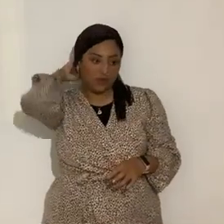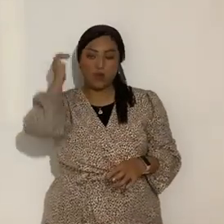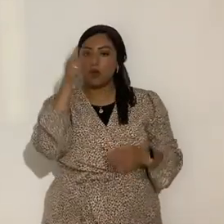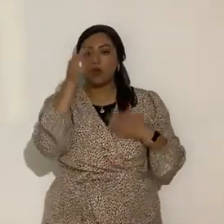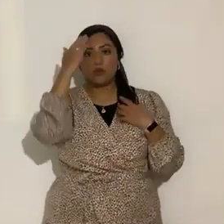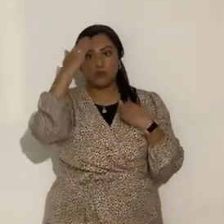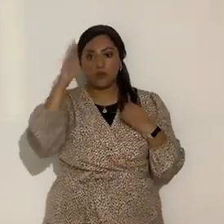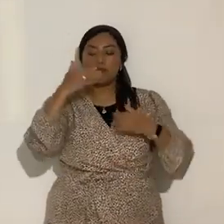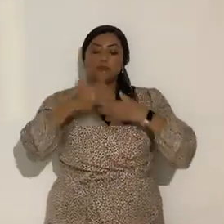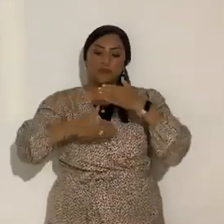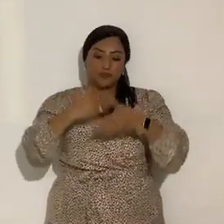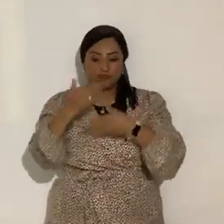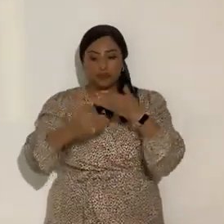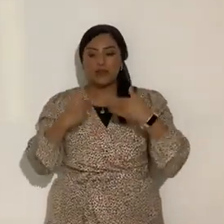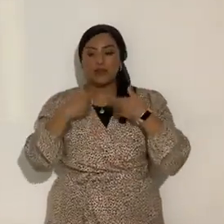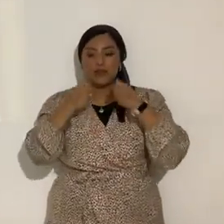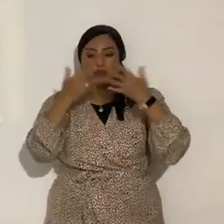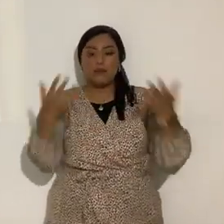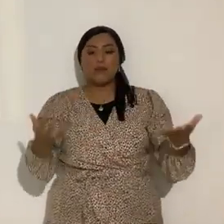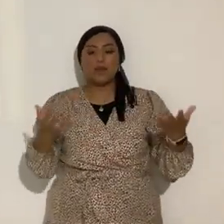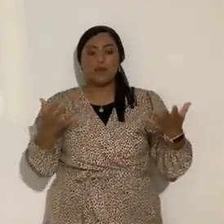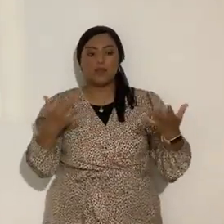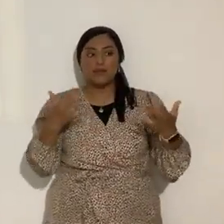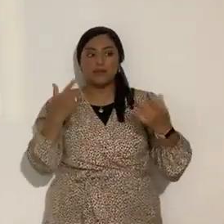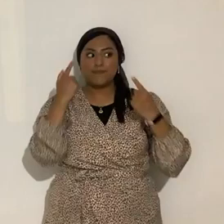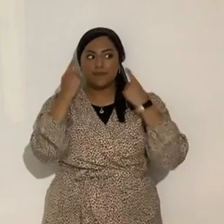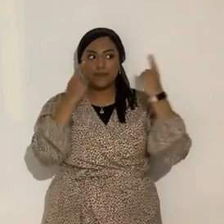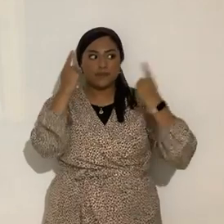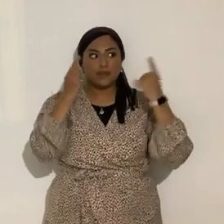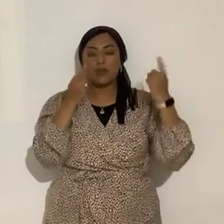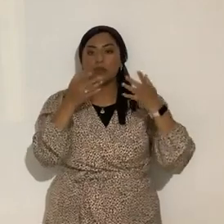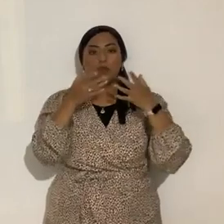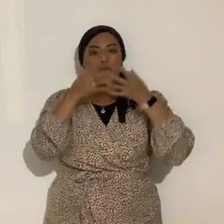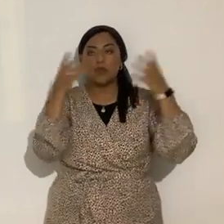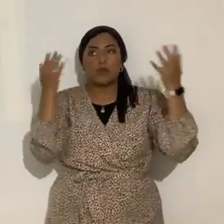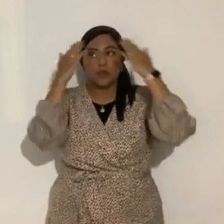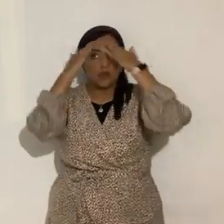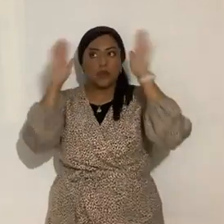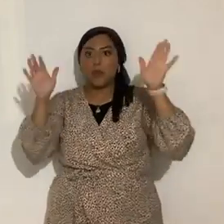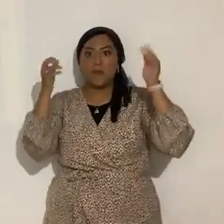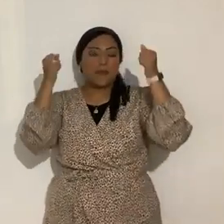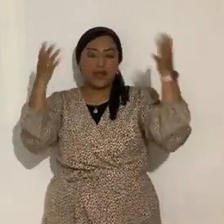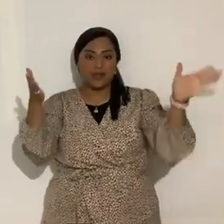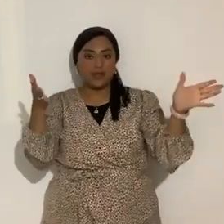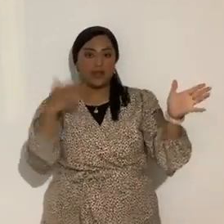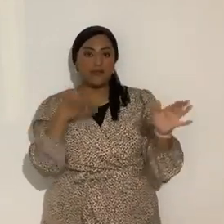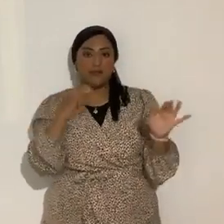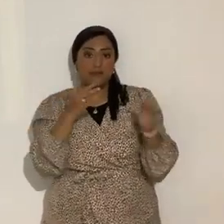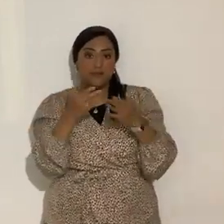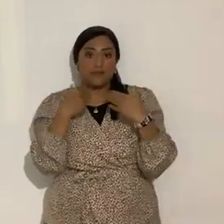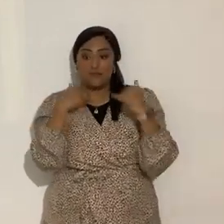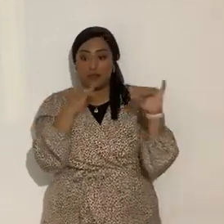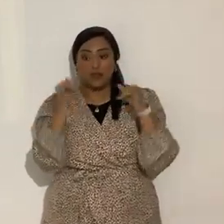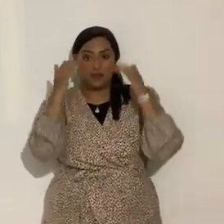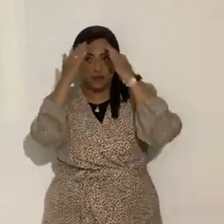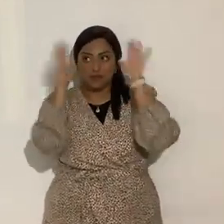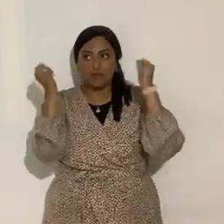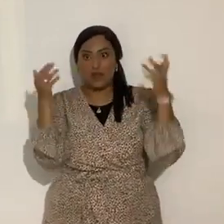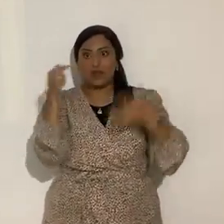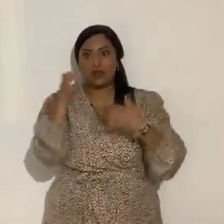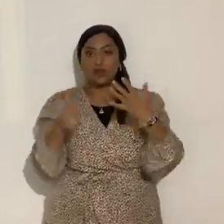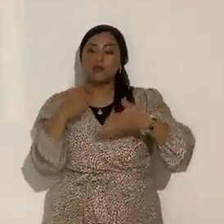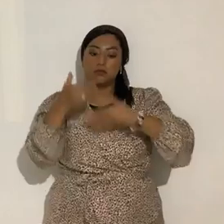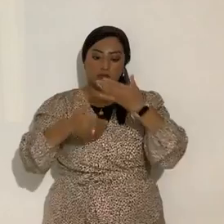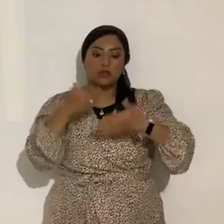creciendo en la fe y tienes muchas dudas y demás, y no sabes cómo está, muchas cosas, no sabes, desconoces, yo también desconozco muchas cosas, todos